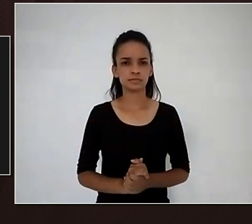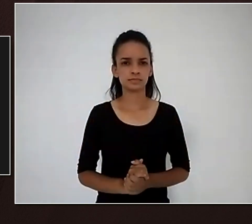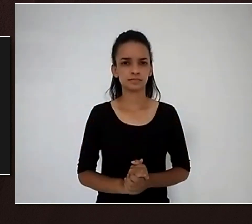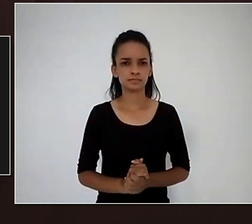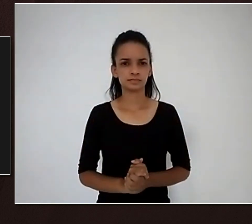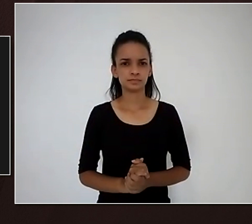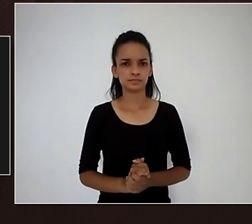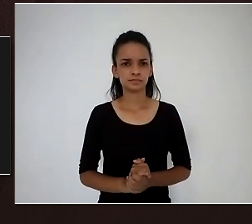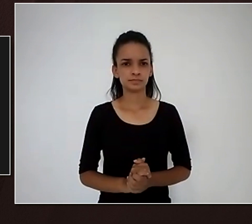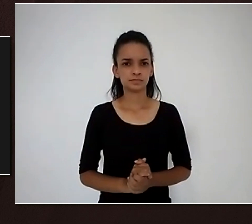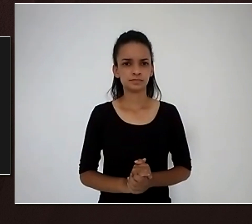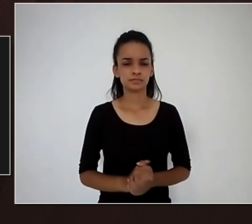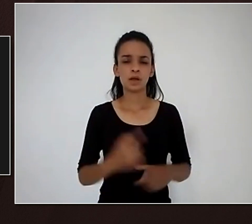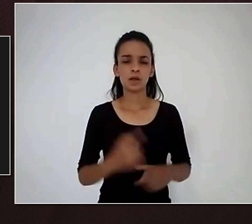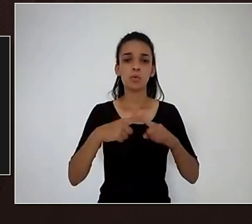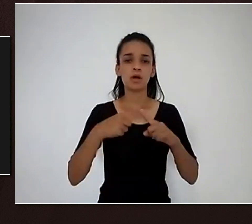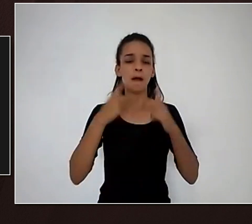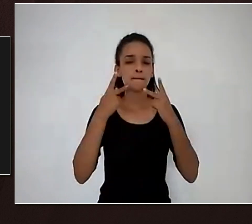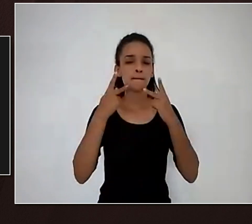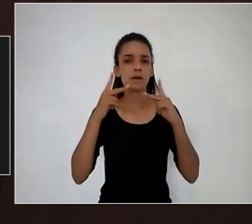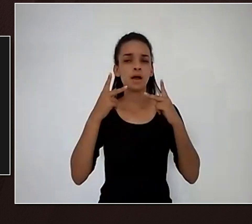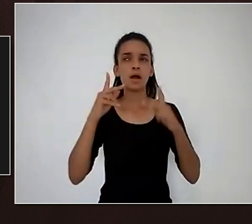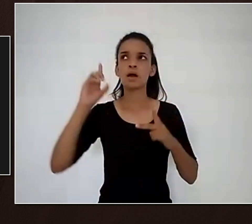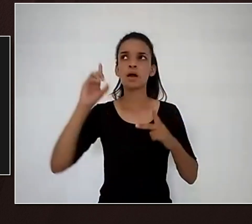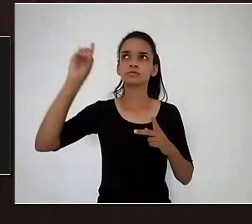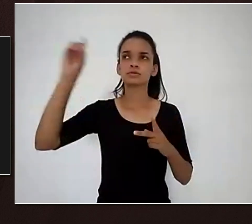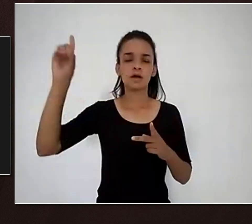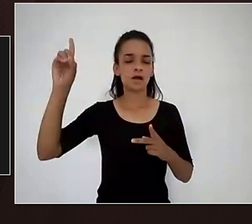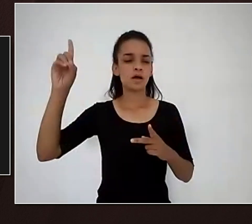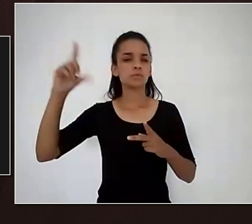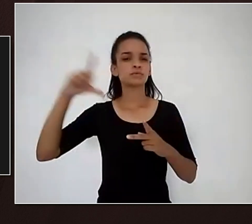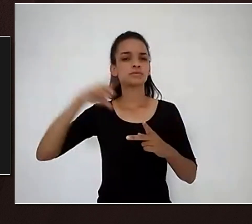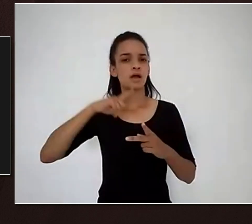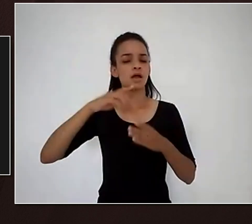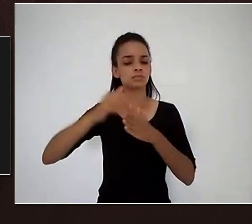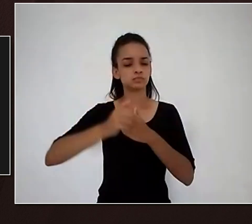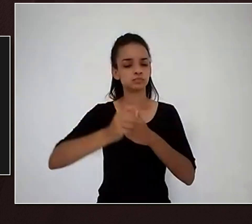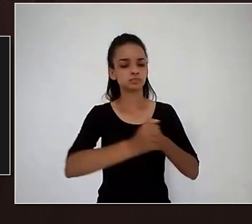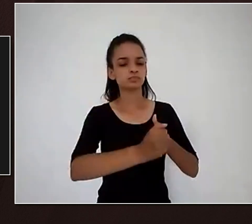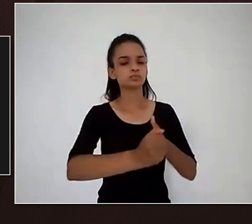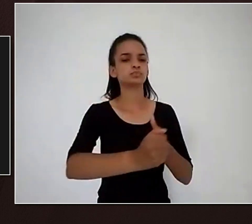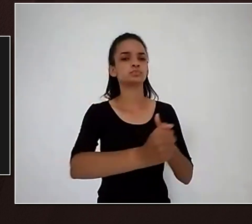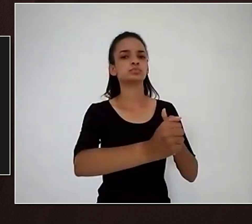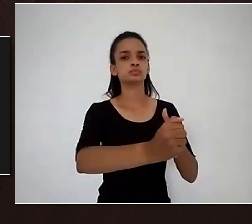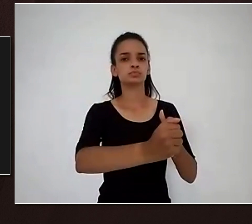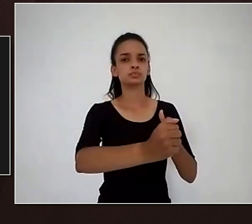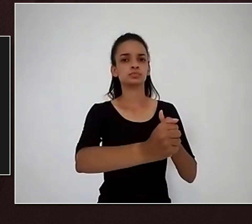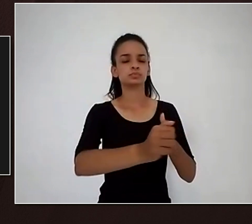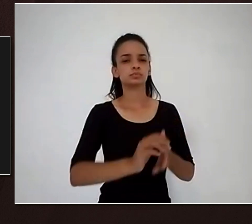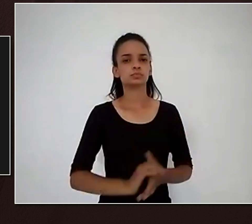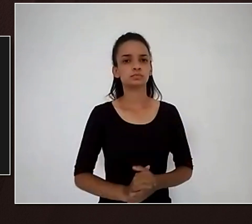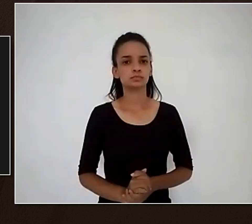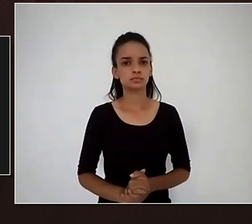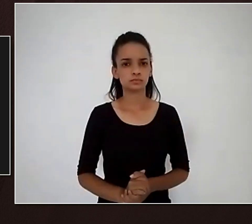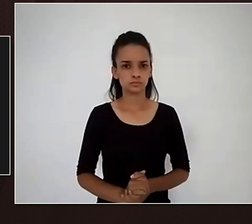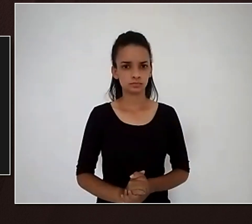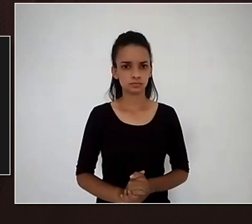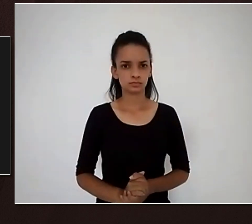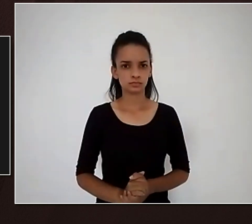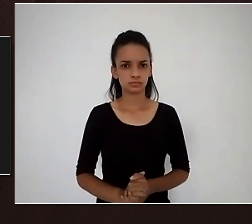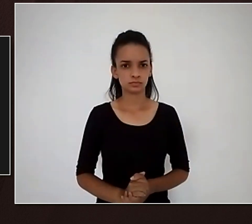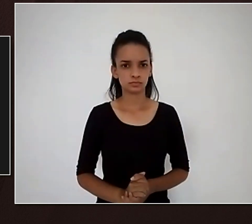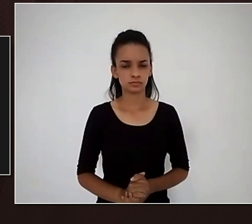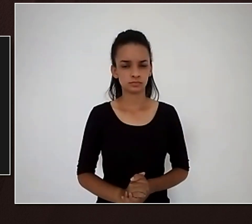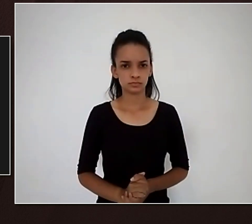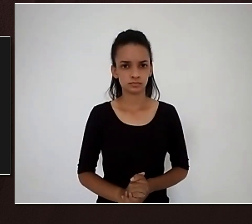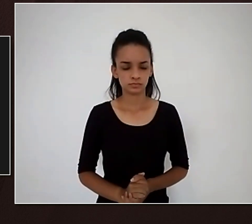guía, nos muestra una dirección, nos renueva, nos mantiene fresco.